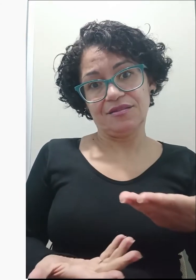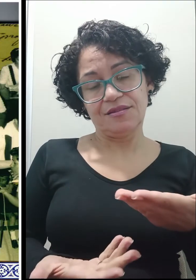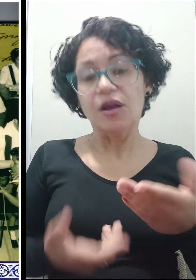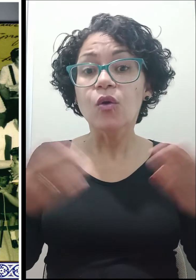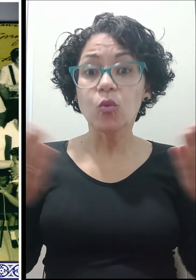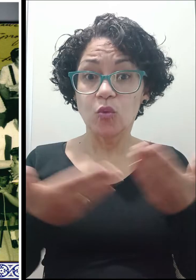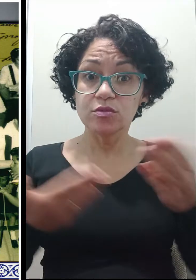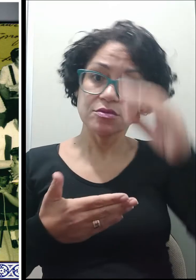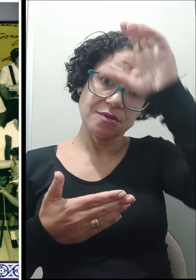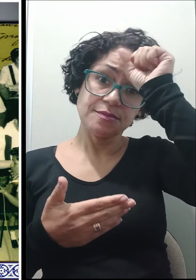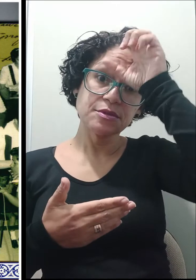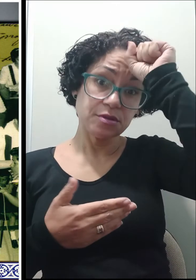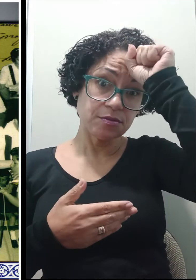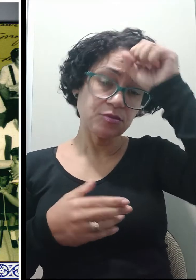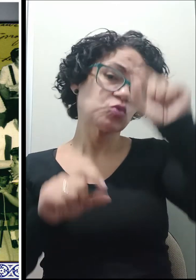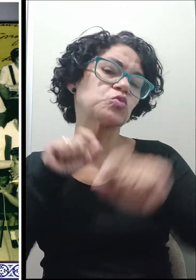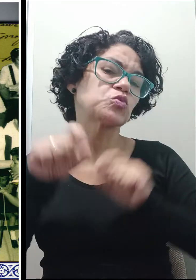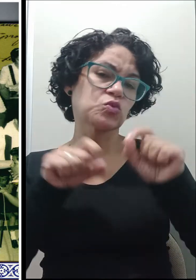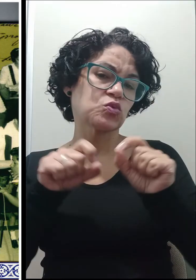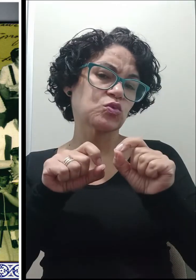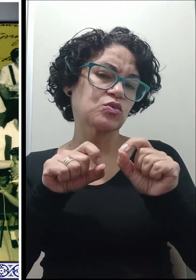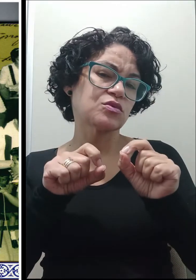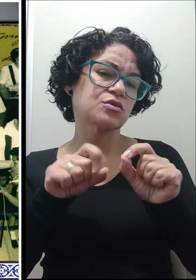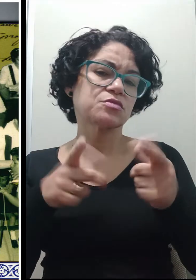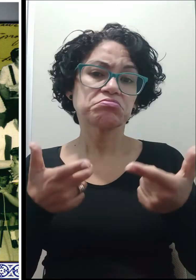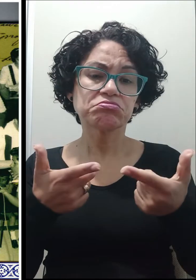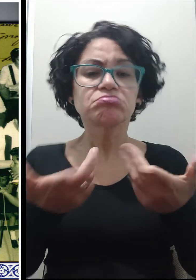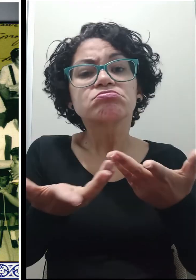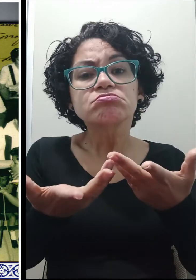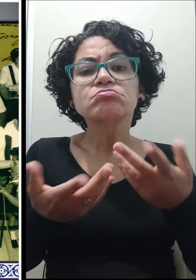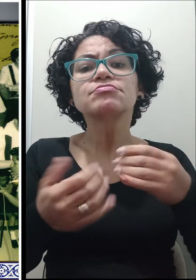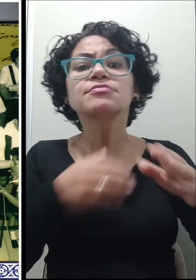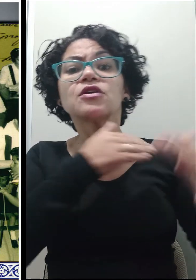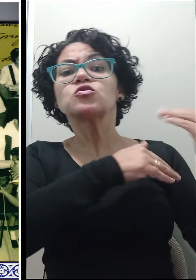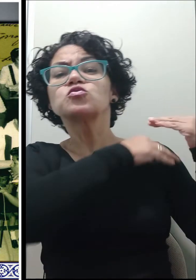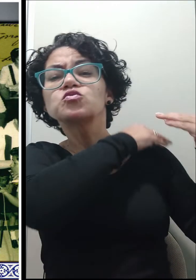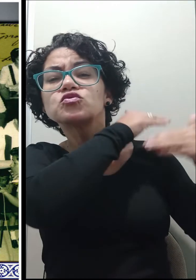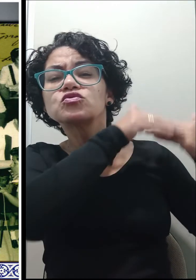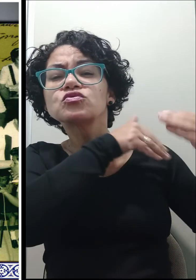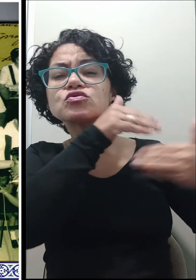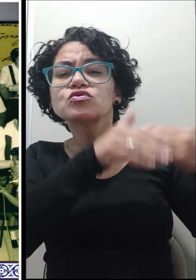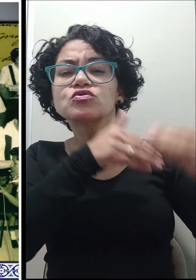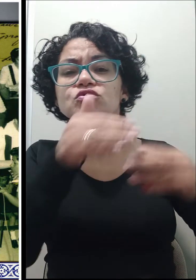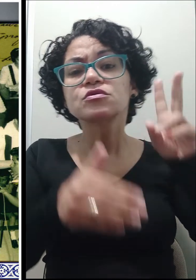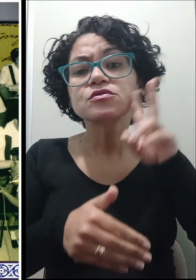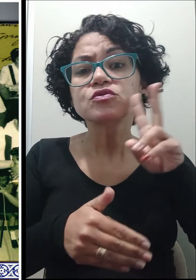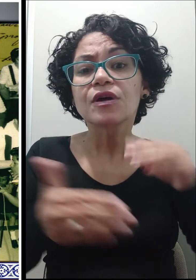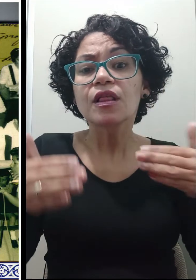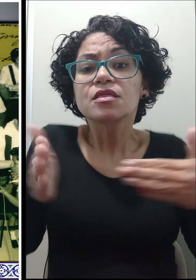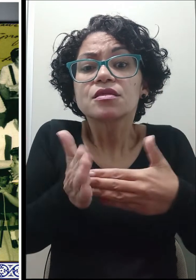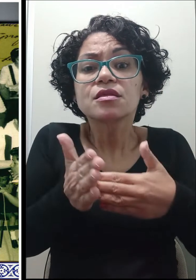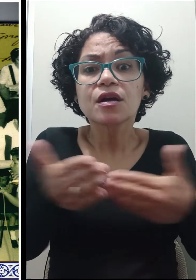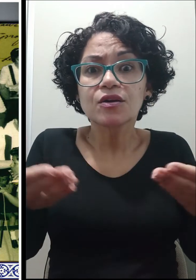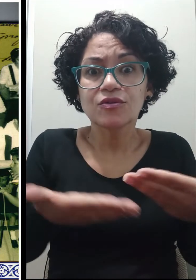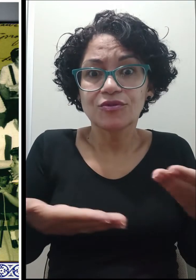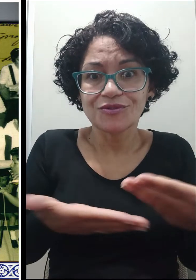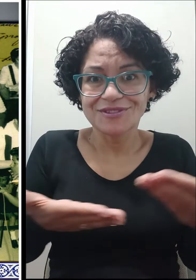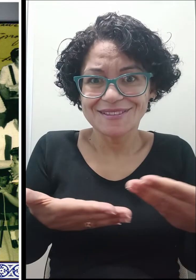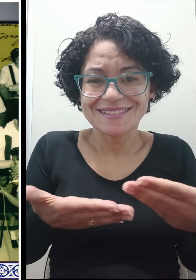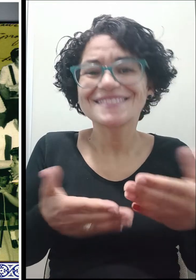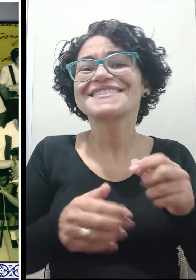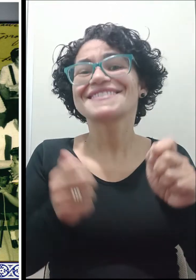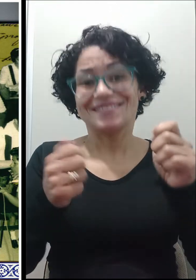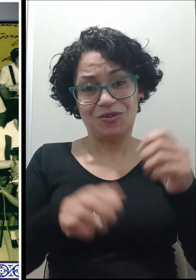que aprendemos diante desse quadro é que, desde o início da história até hoje,